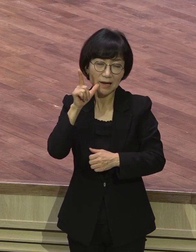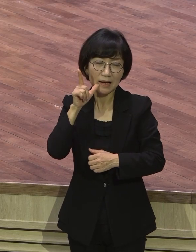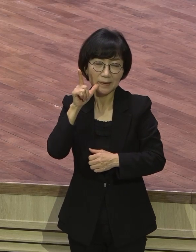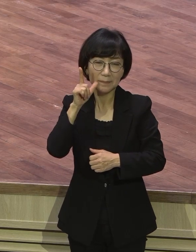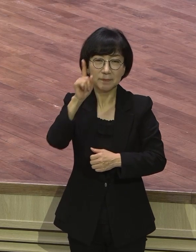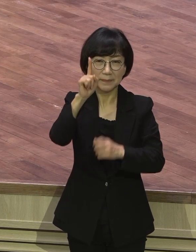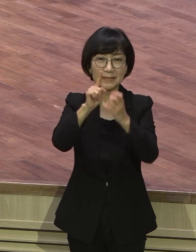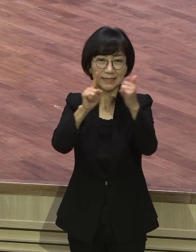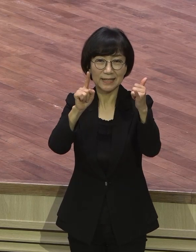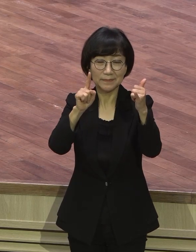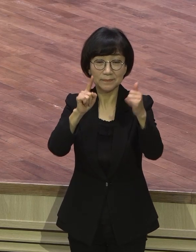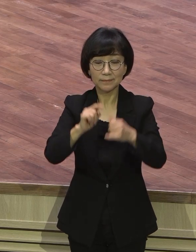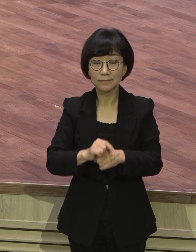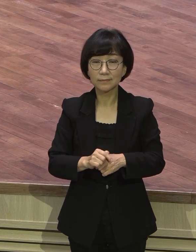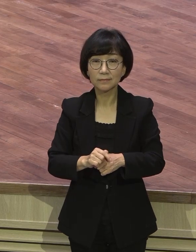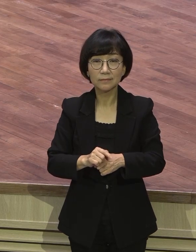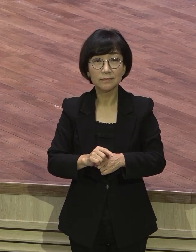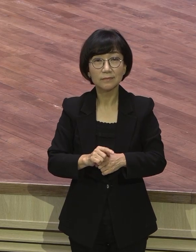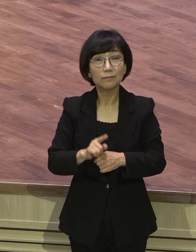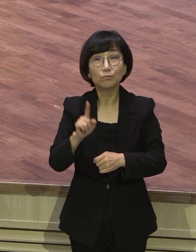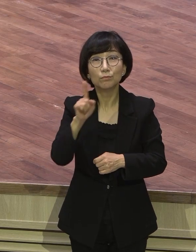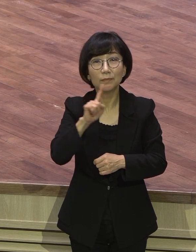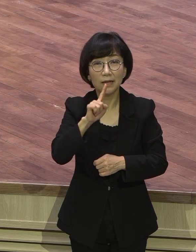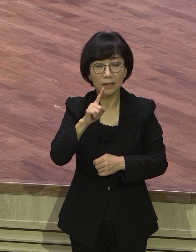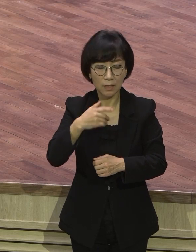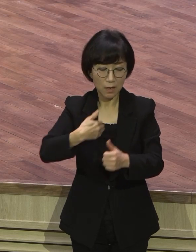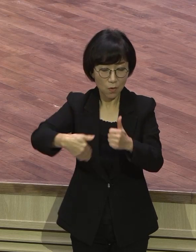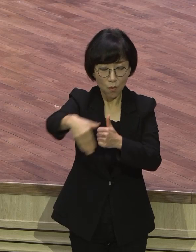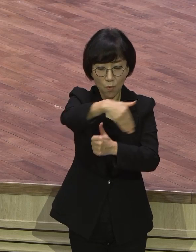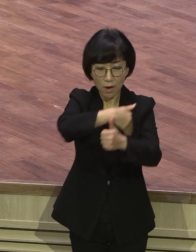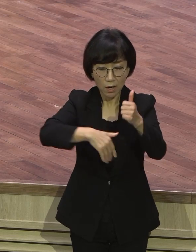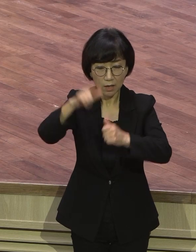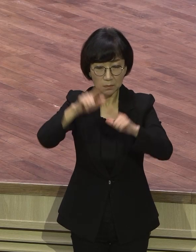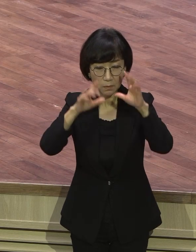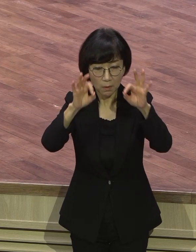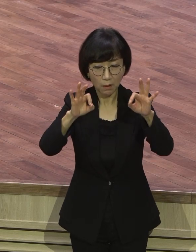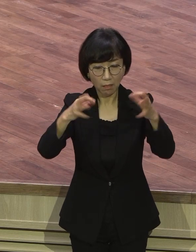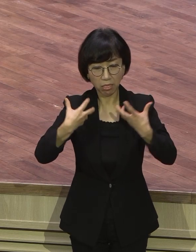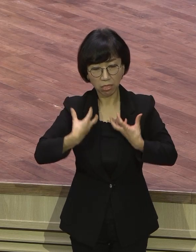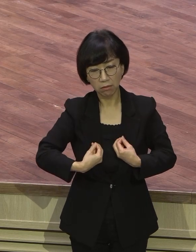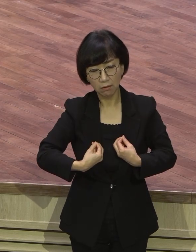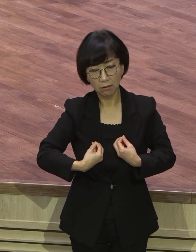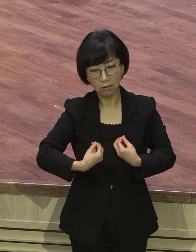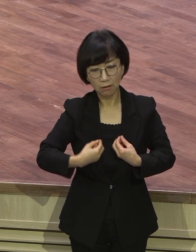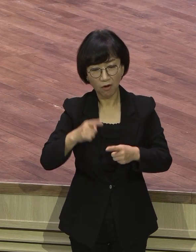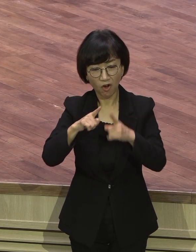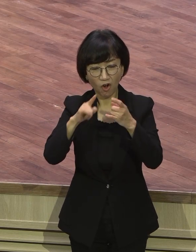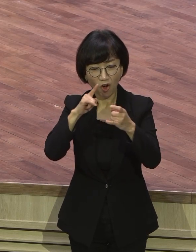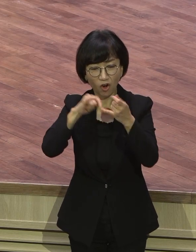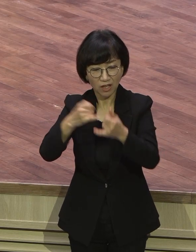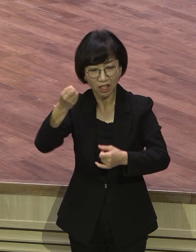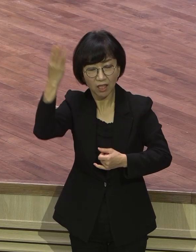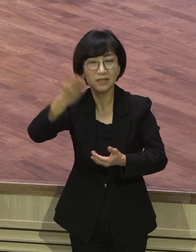말입니까? 환경에 속지 말라는 것입니다. 지금 내게 주어진 환경에